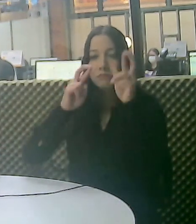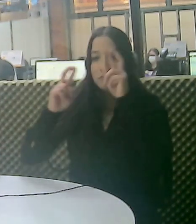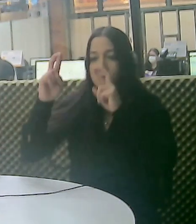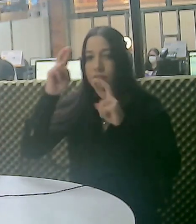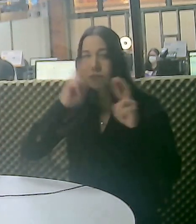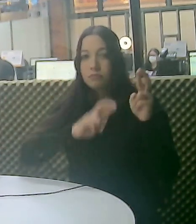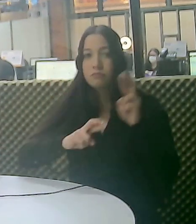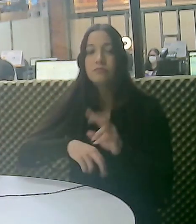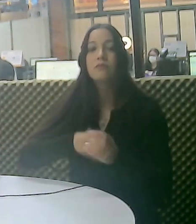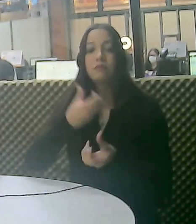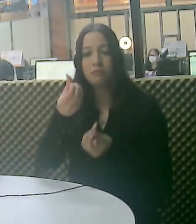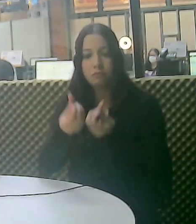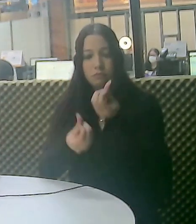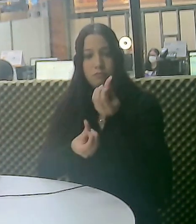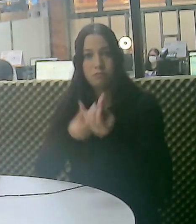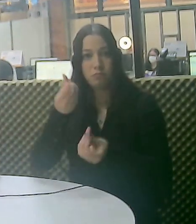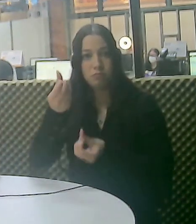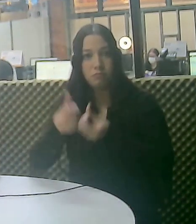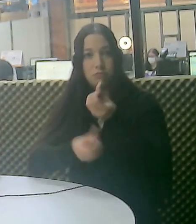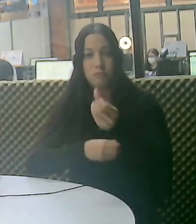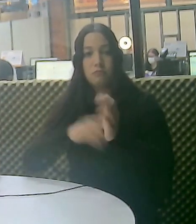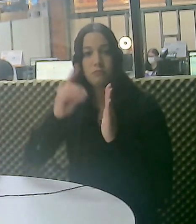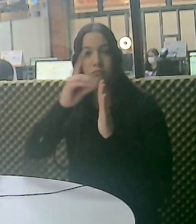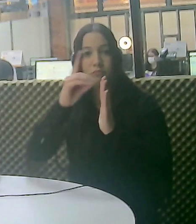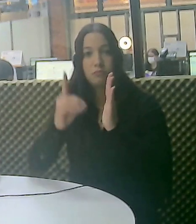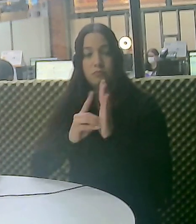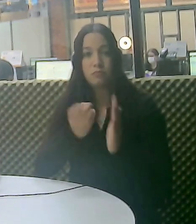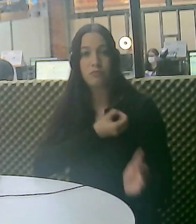feitas semestralmente, conforme decreto número